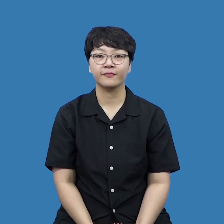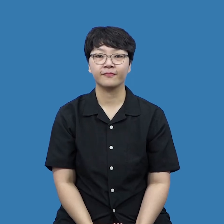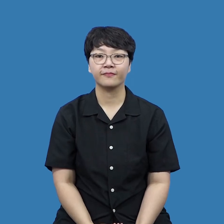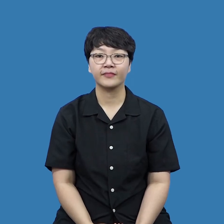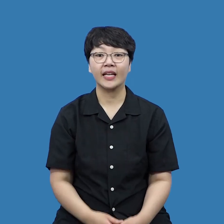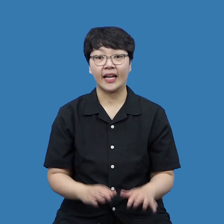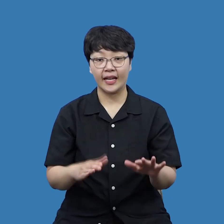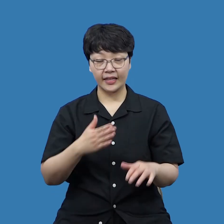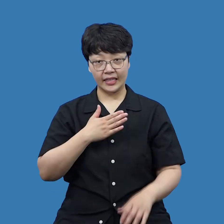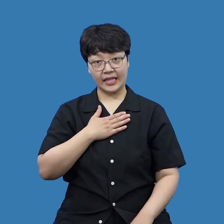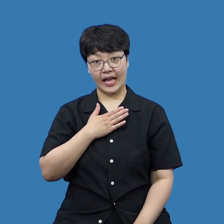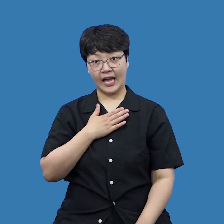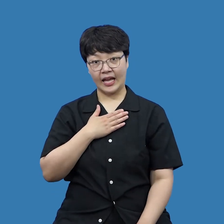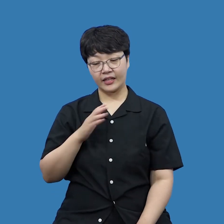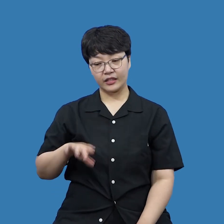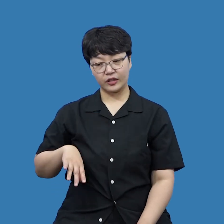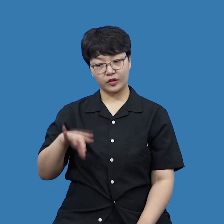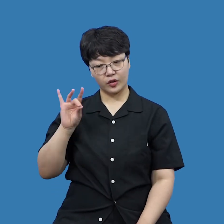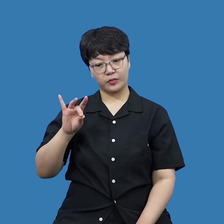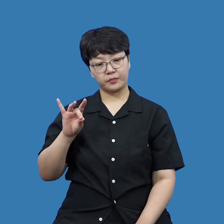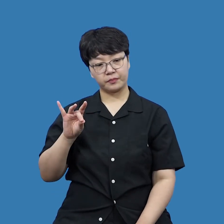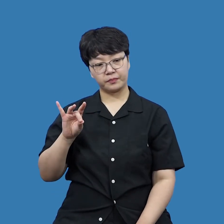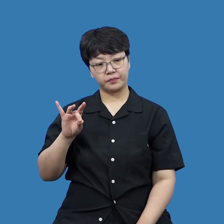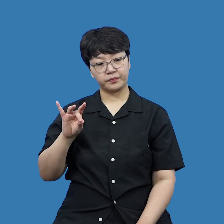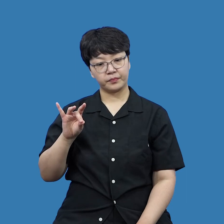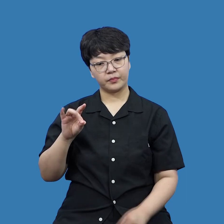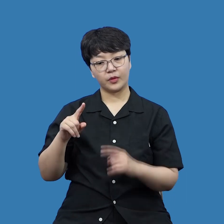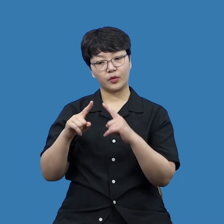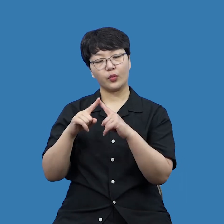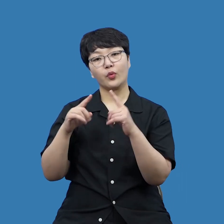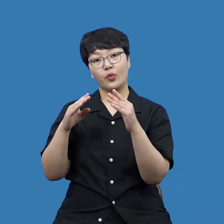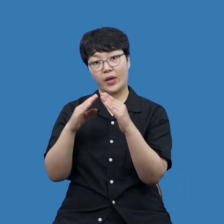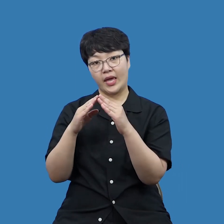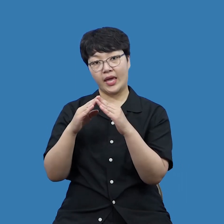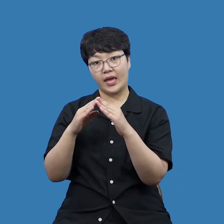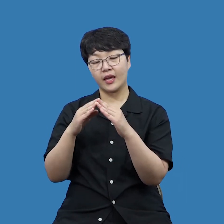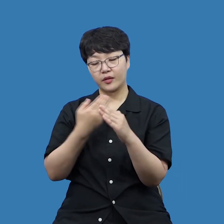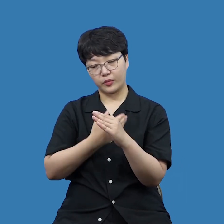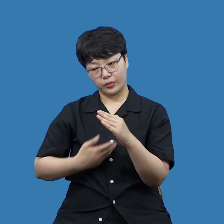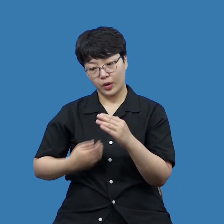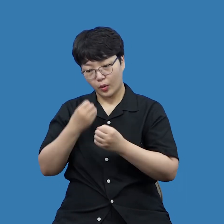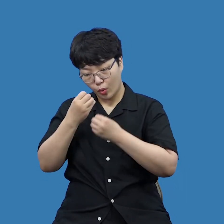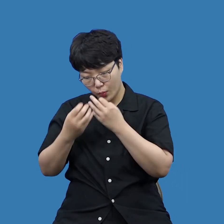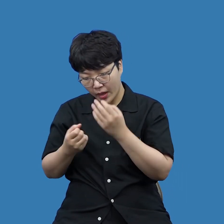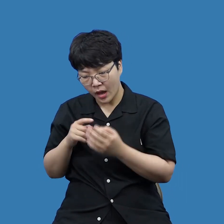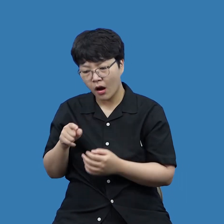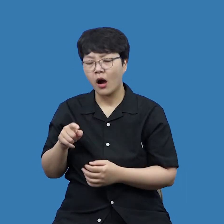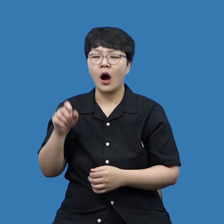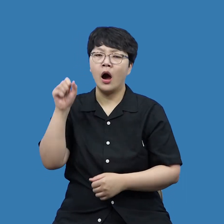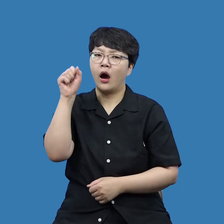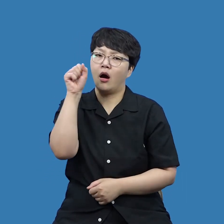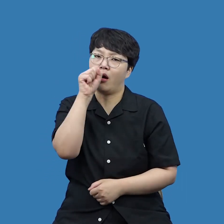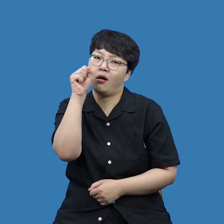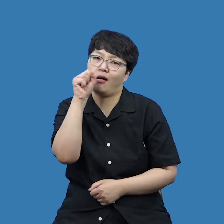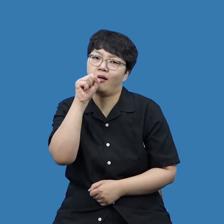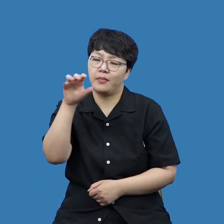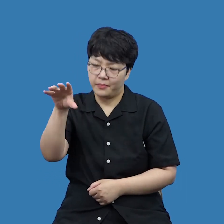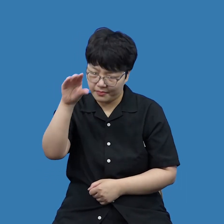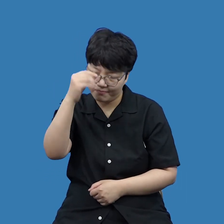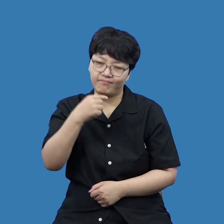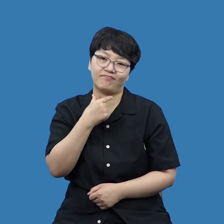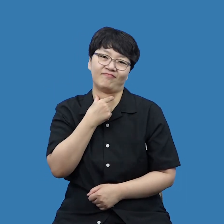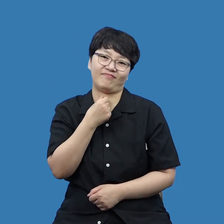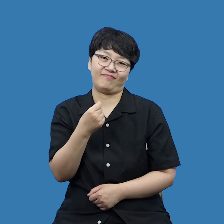그래서 저는 초대 교부들의 이 고백을 제가 정말 사랑하고 좋아합니다. 교부들이 한